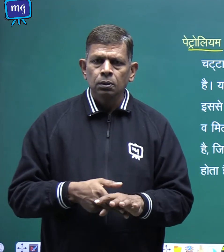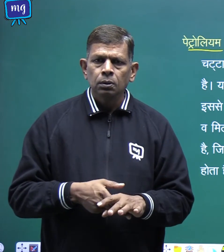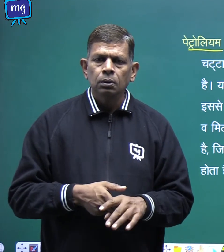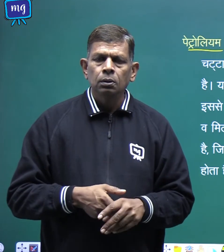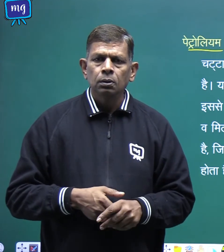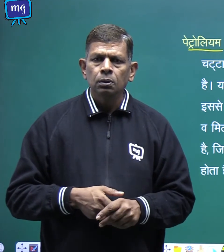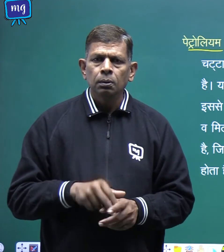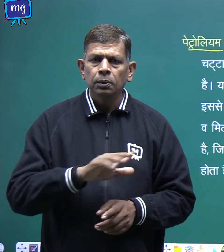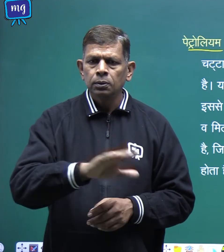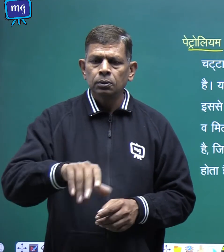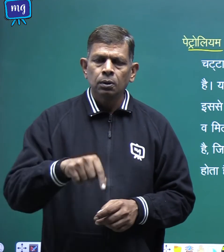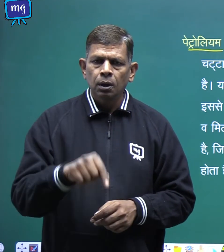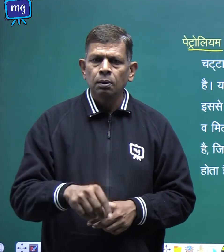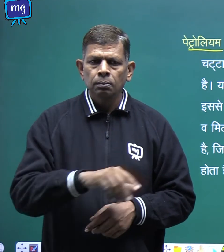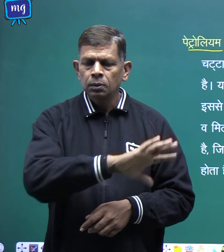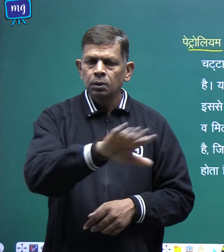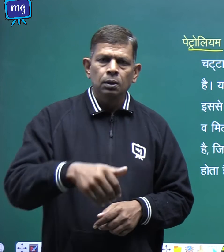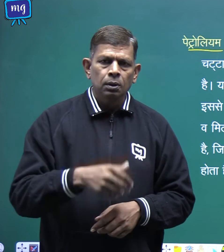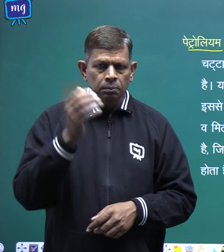बच्चों अब हम समझेंगे